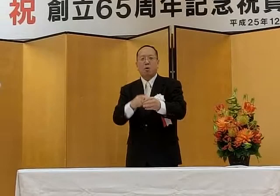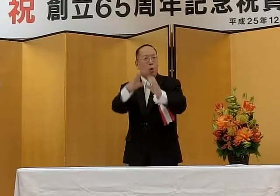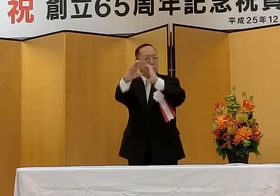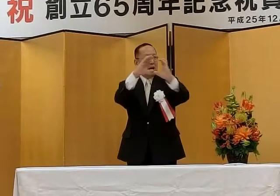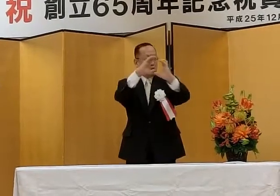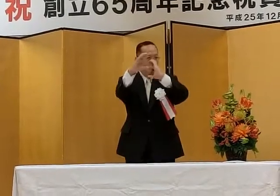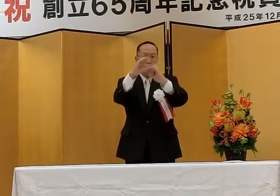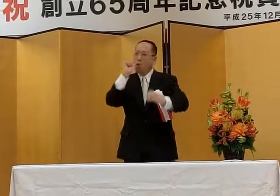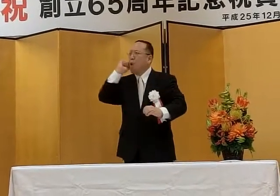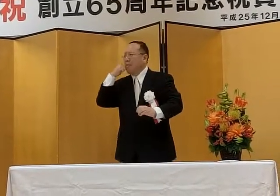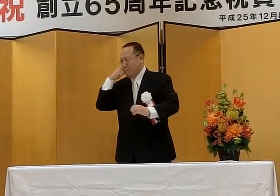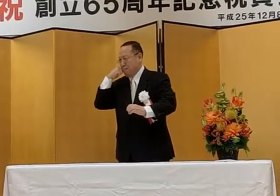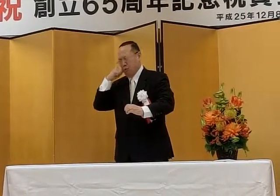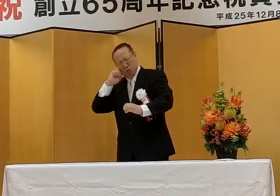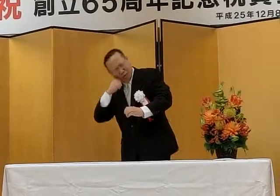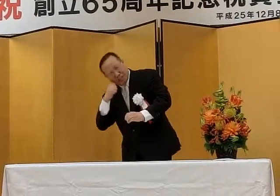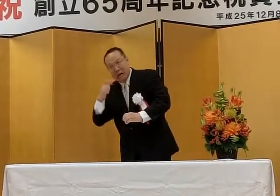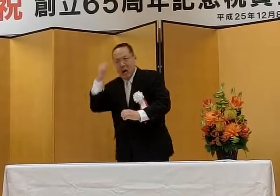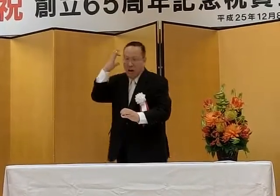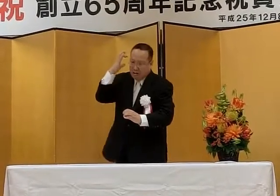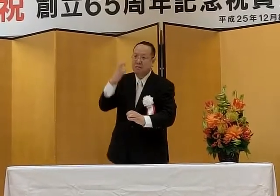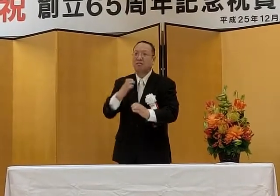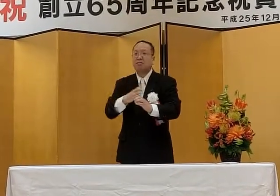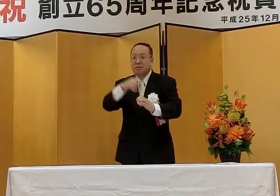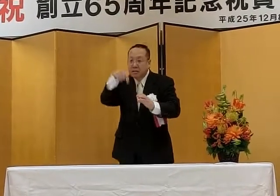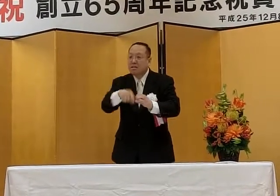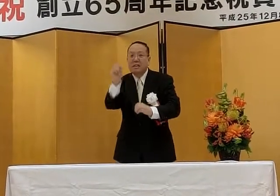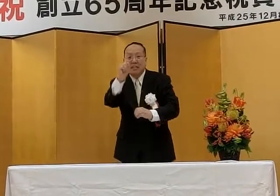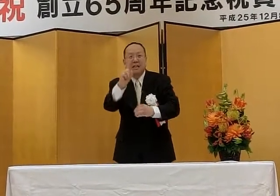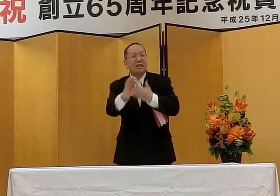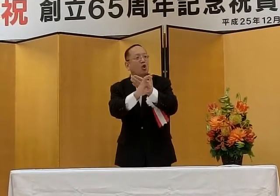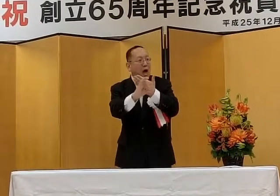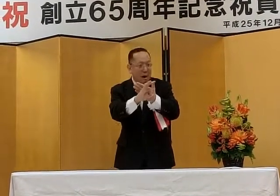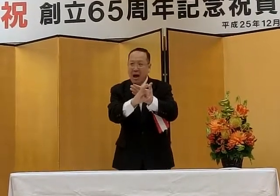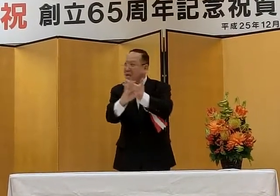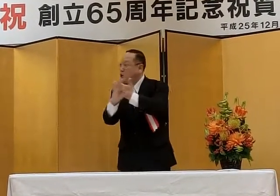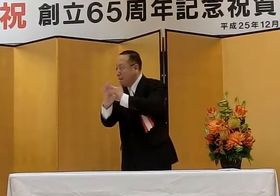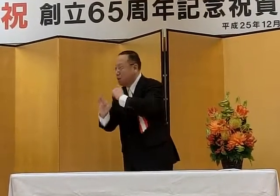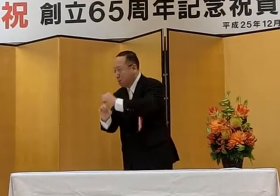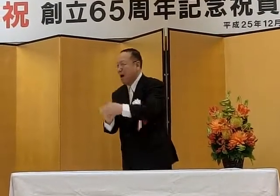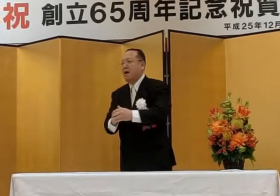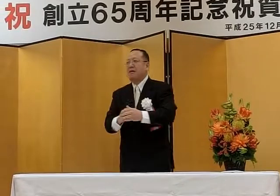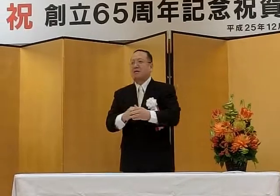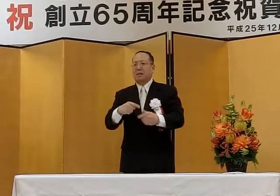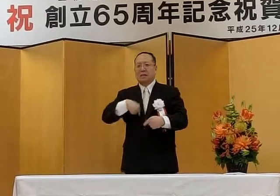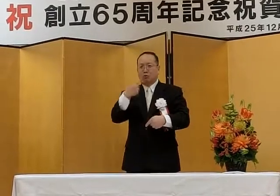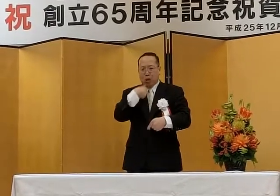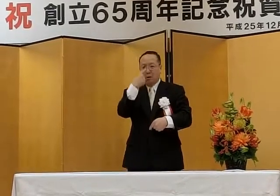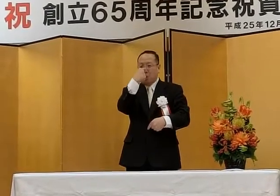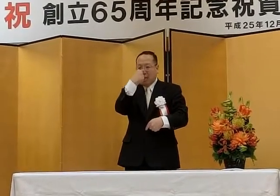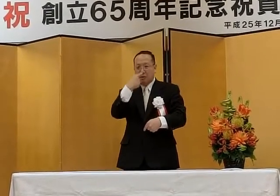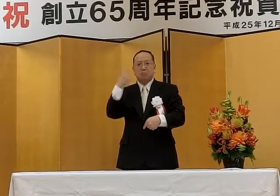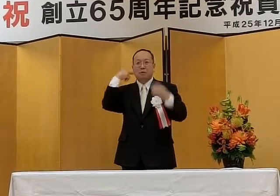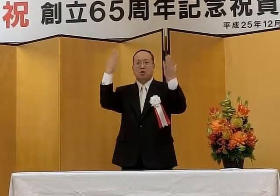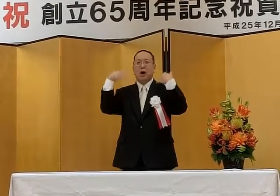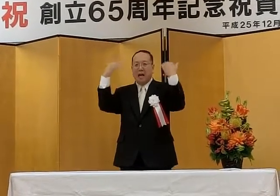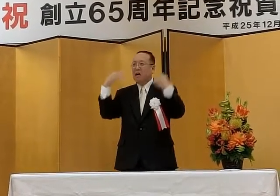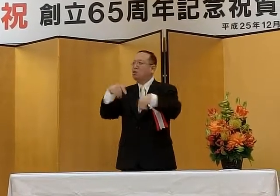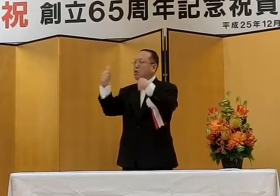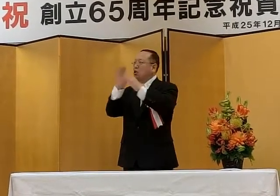他いろいろコミュニケーション難しい聴覚障害者の状況があります。例えばですが、